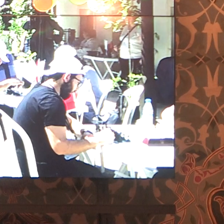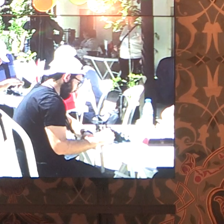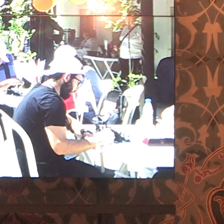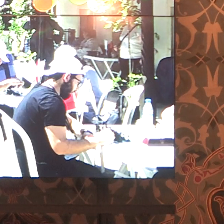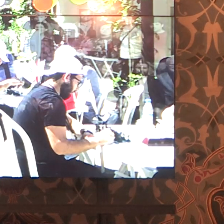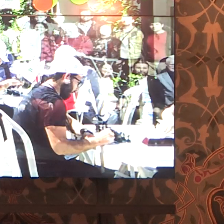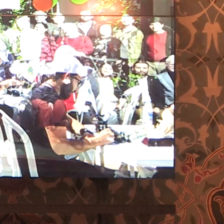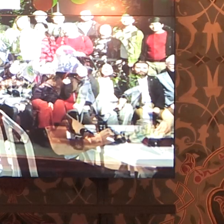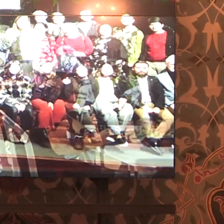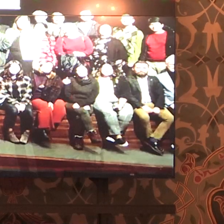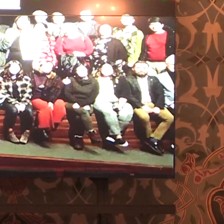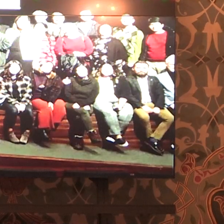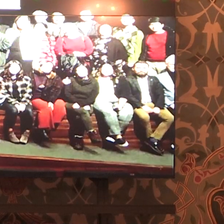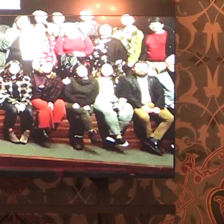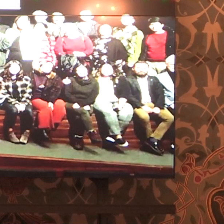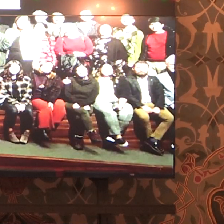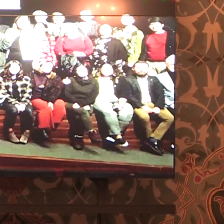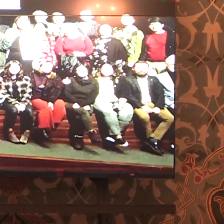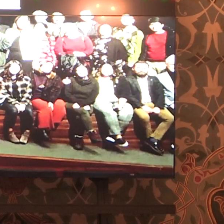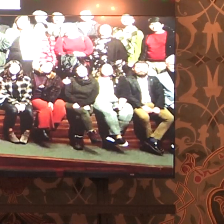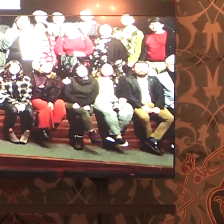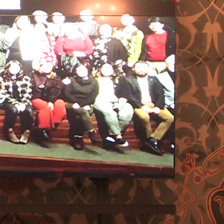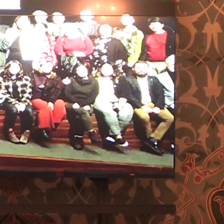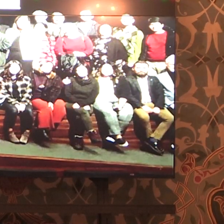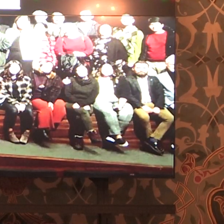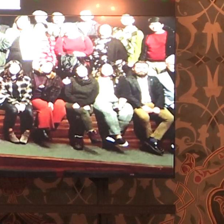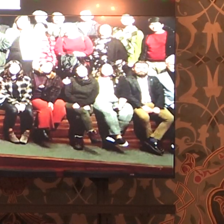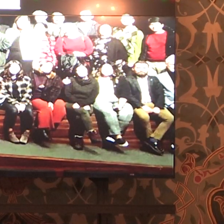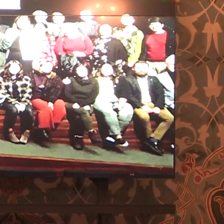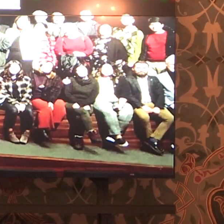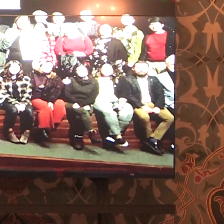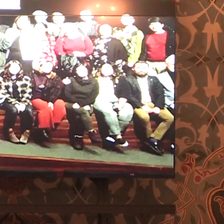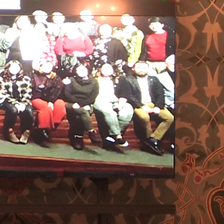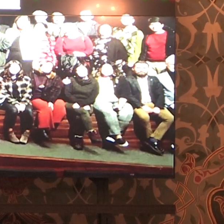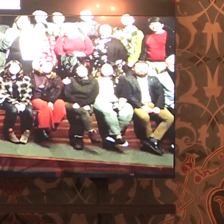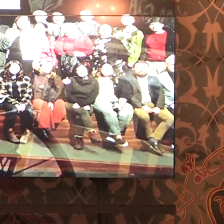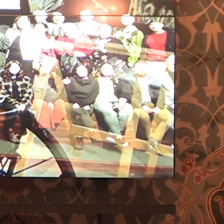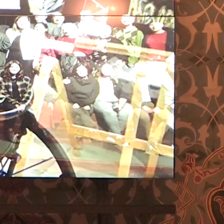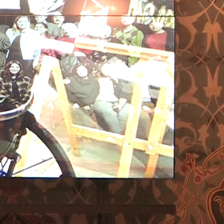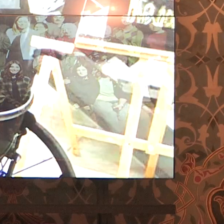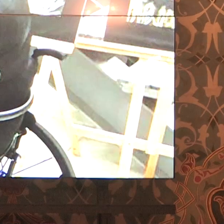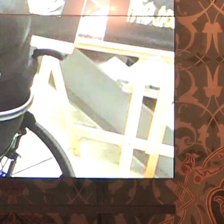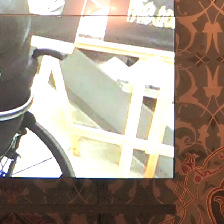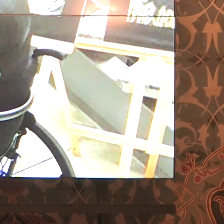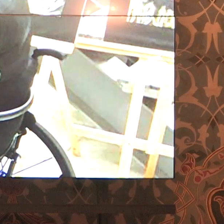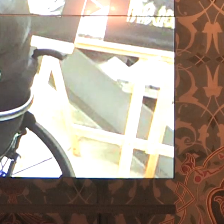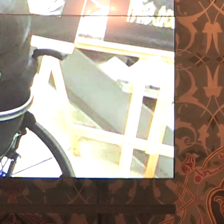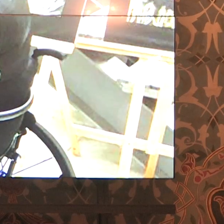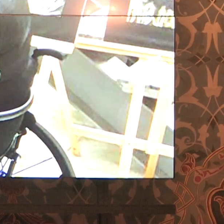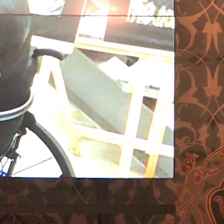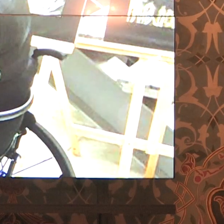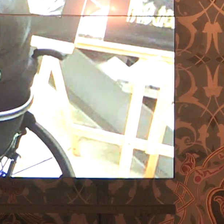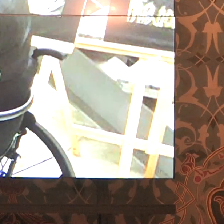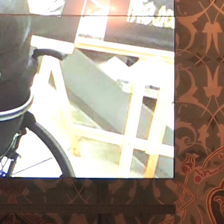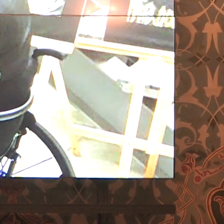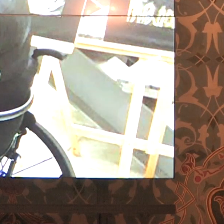ve bayraklar asılmış. 3 Aralık Dünya Engeller Günü Sempozyumu'nda yaklaşık 100 katılımcı sahneye poz veriyor. Tekerlekli sandalye